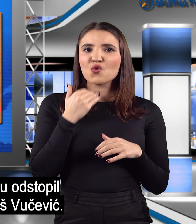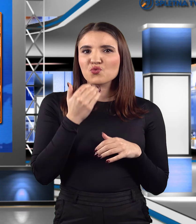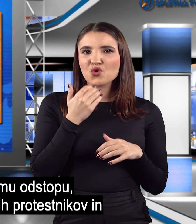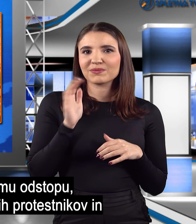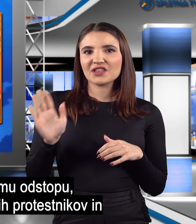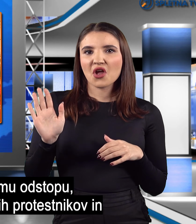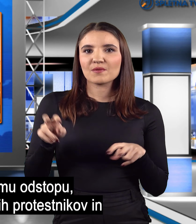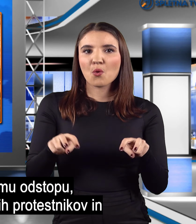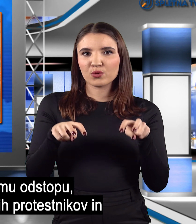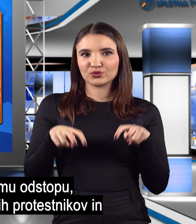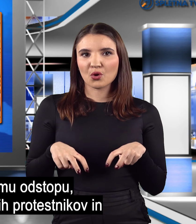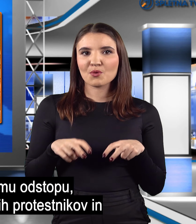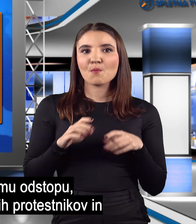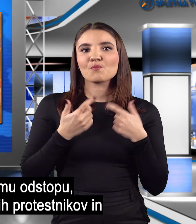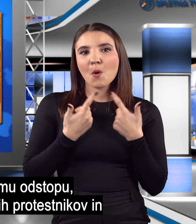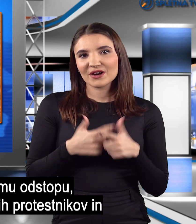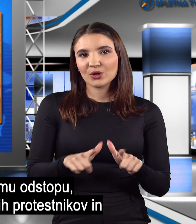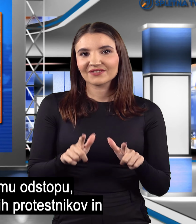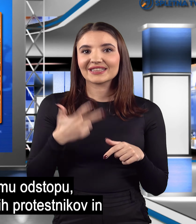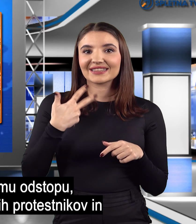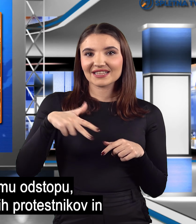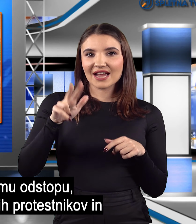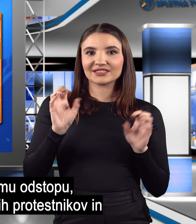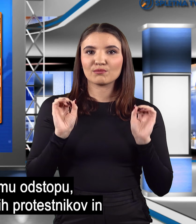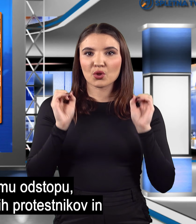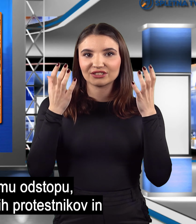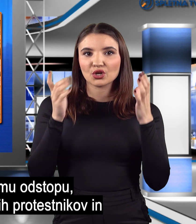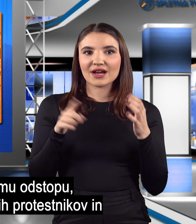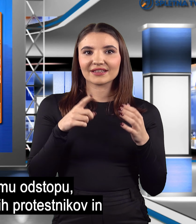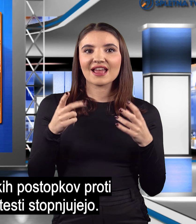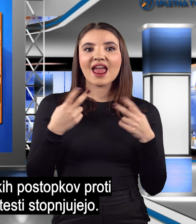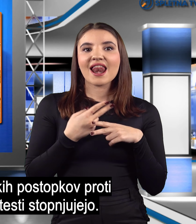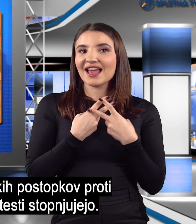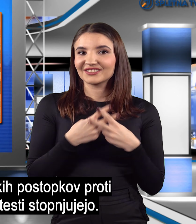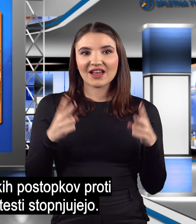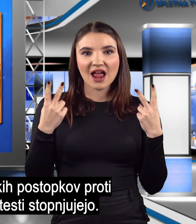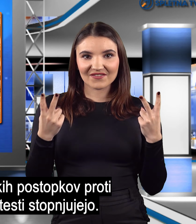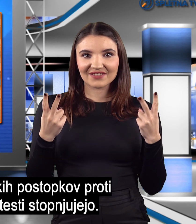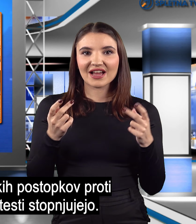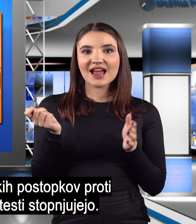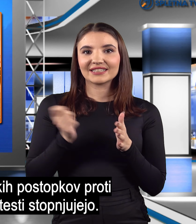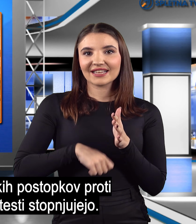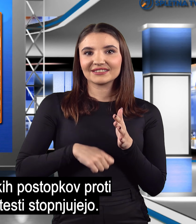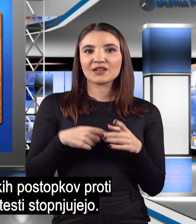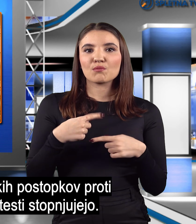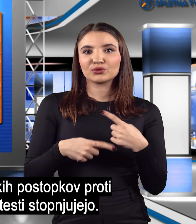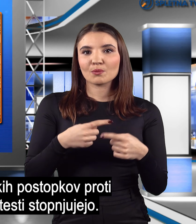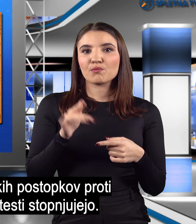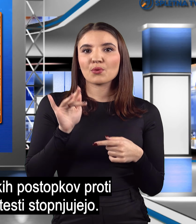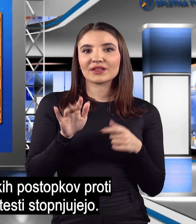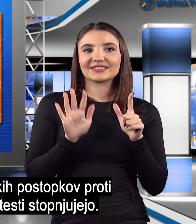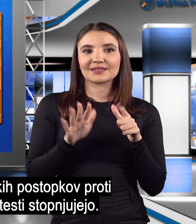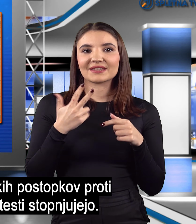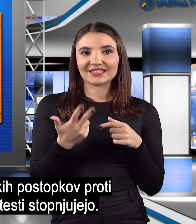Kljub njegovemu odstopu, pomilostitvi 13 protestnikov in razveljavitvi kazenskih postopkov proti 37 osebam,